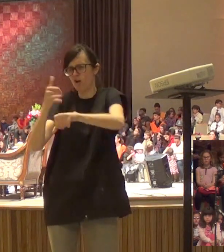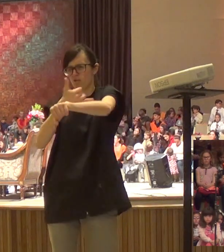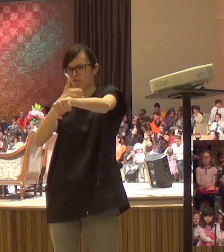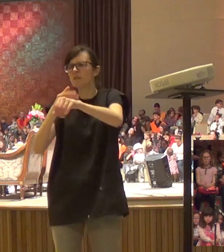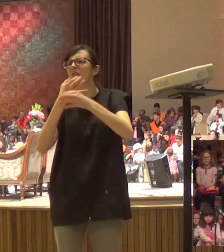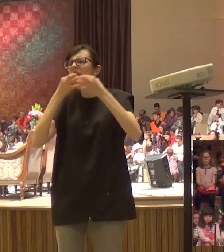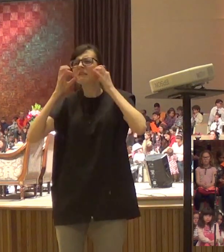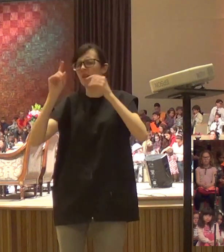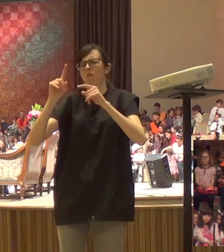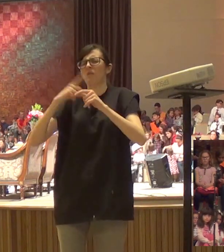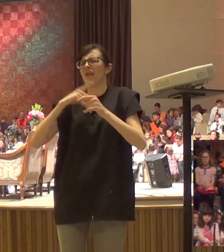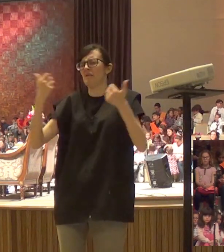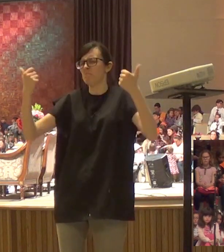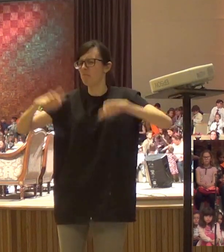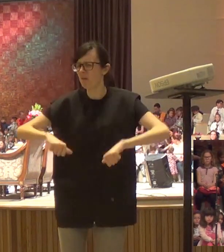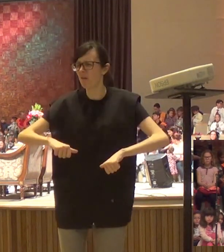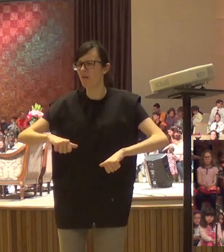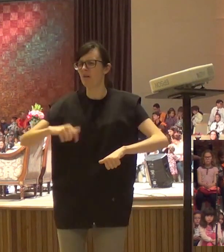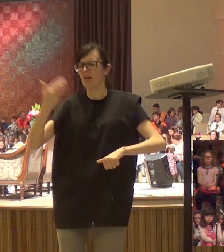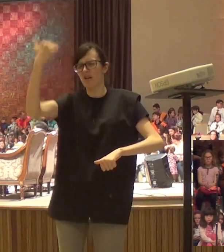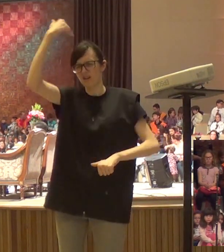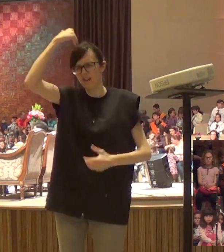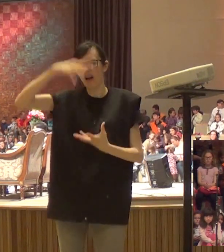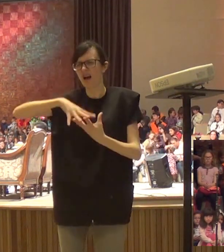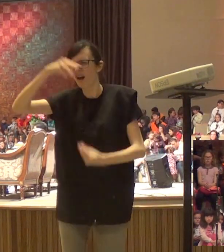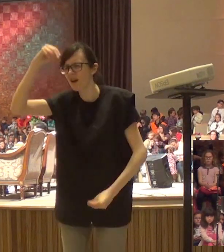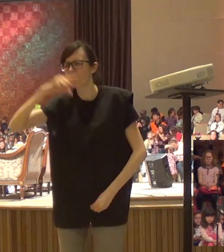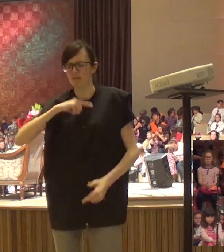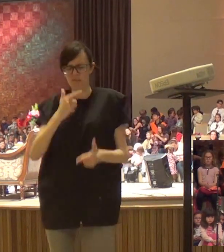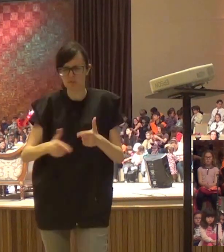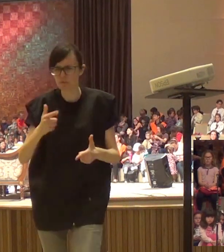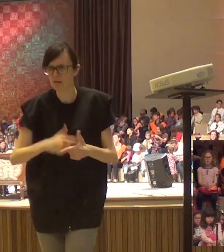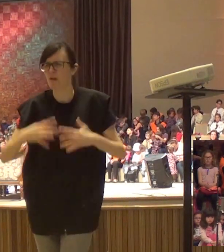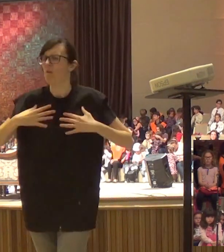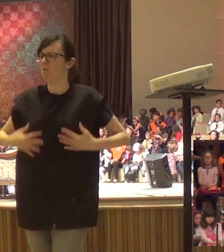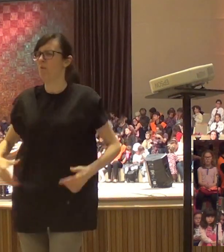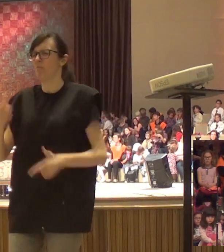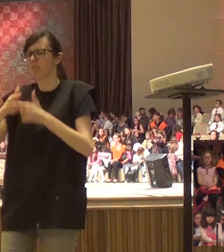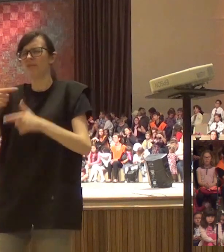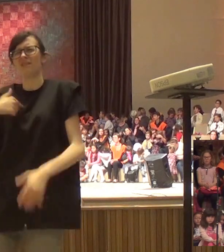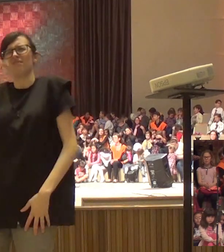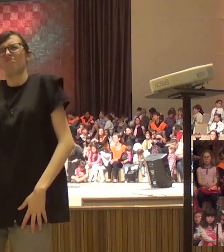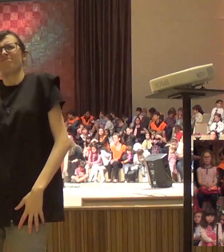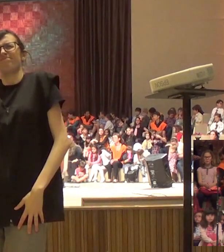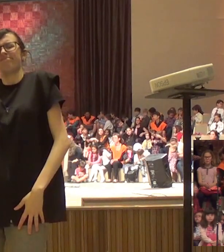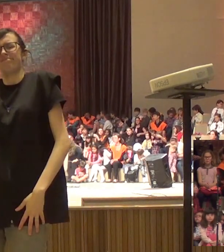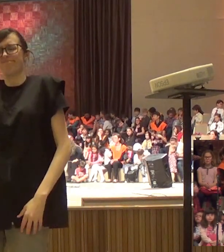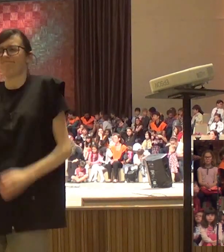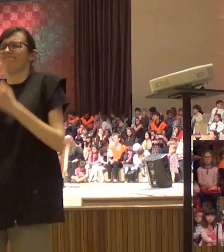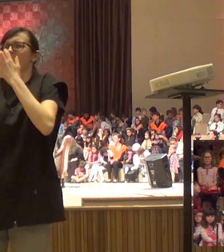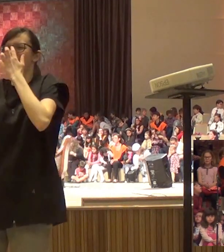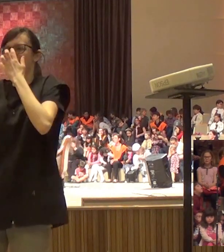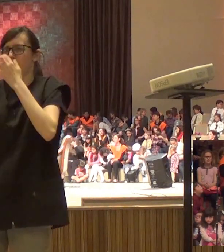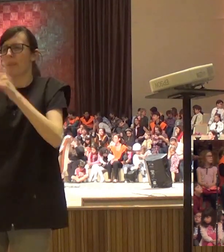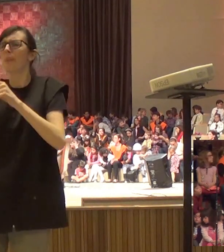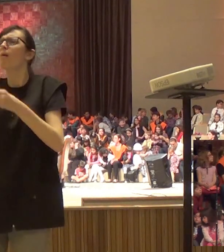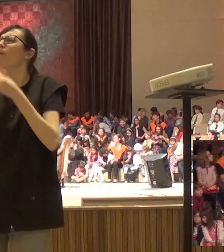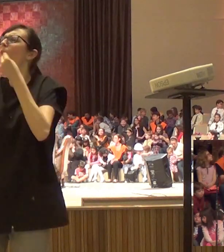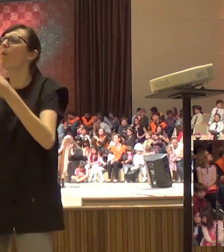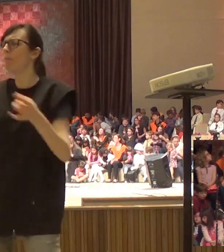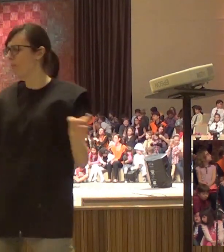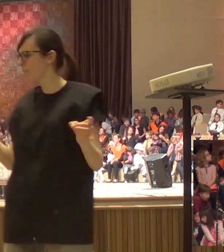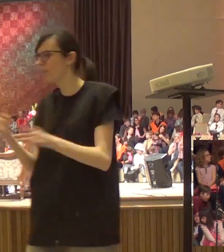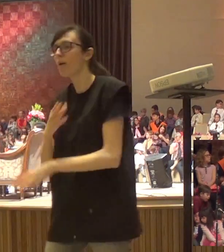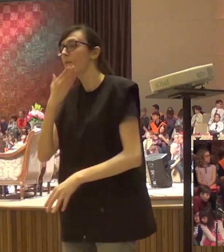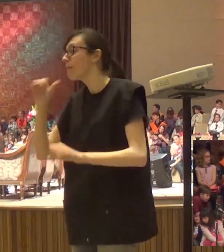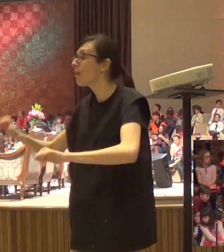quanto, tantas coisas que deterioram sua saúde, sua vida emocional, sua vida espiritual, eu fico a pensar